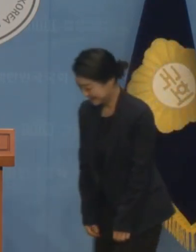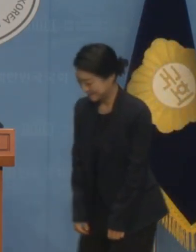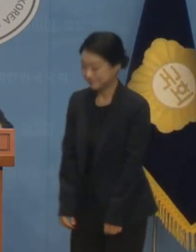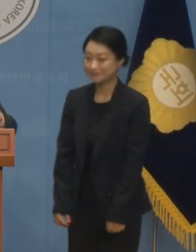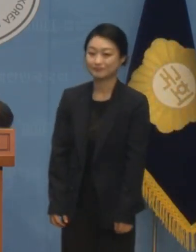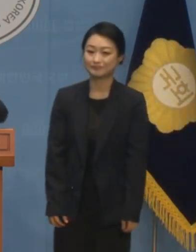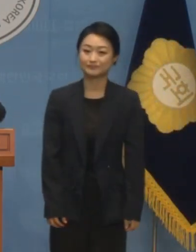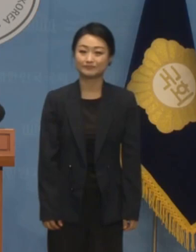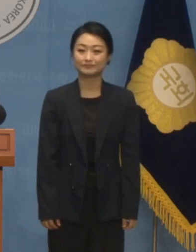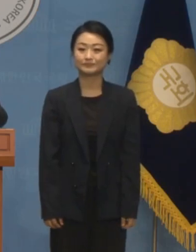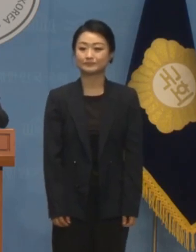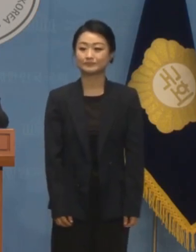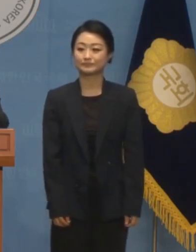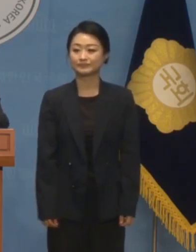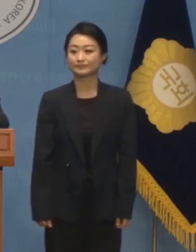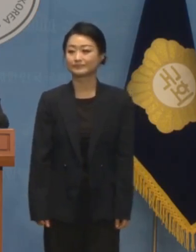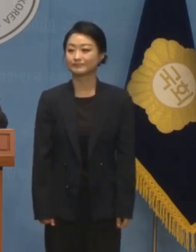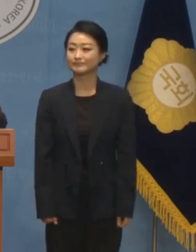감사합니다.